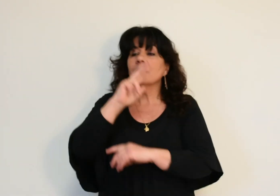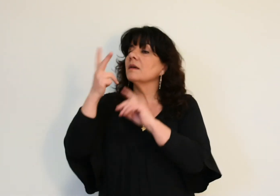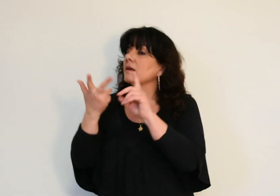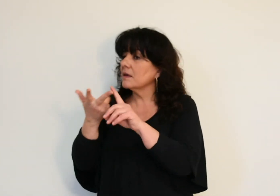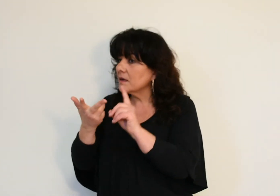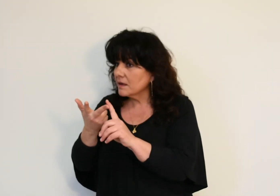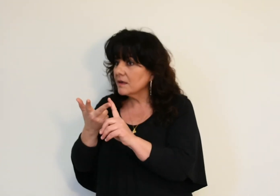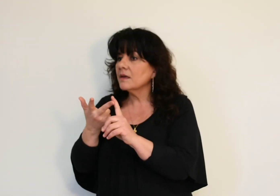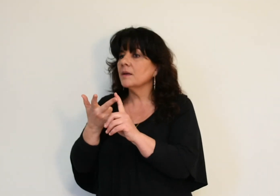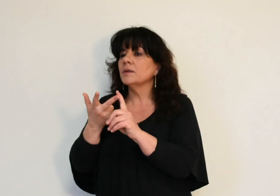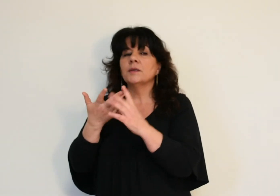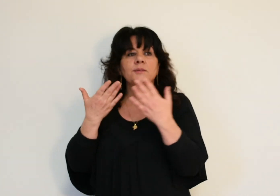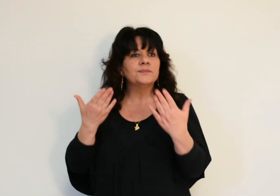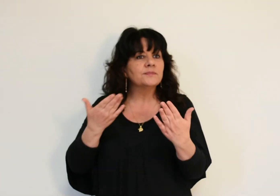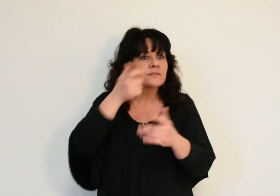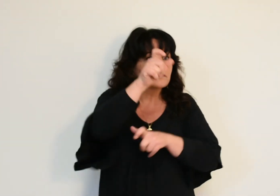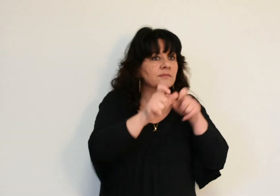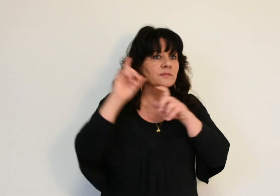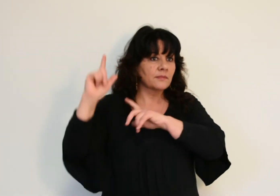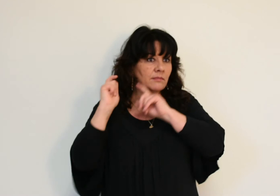troisièmement ceux qui ont charge d'enseigner.